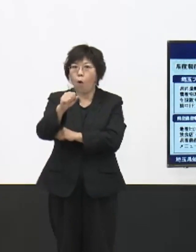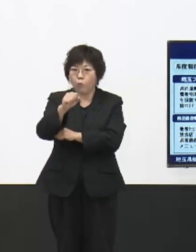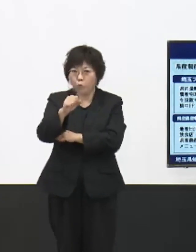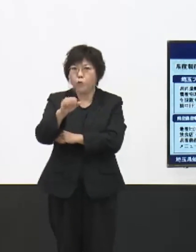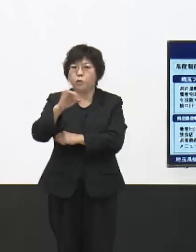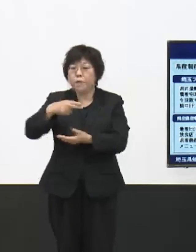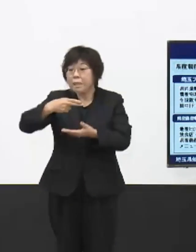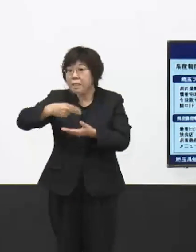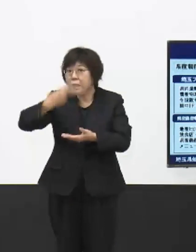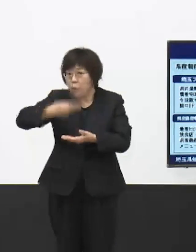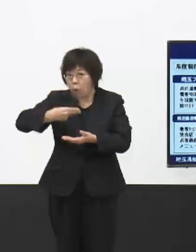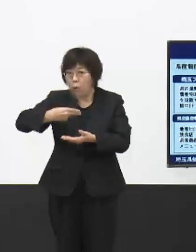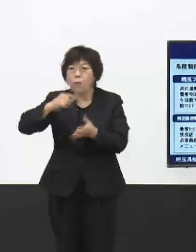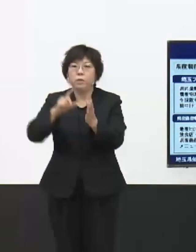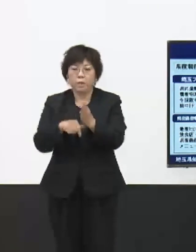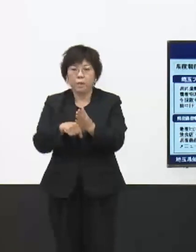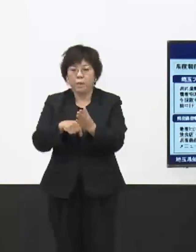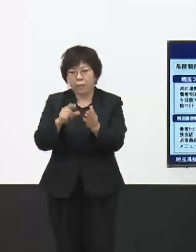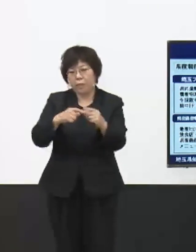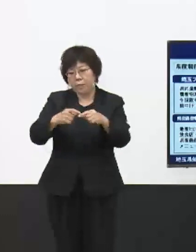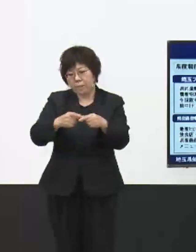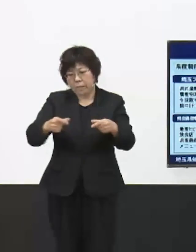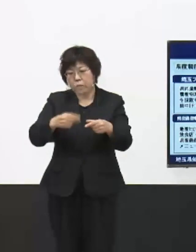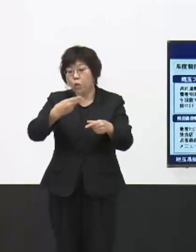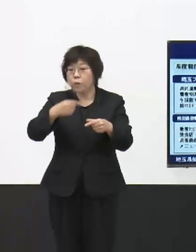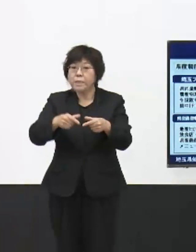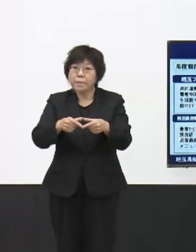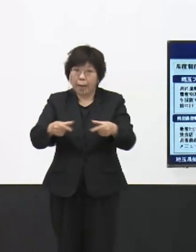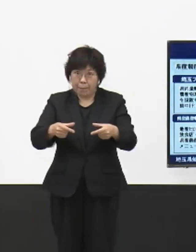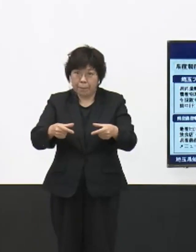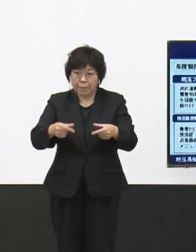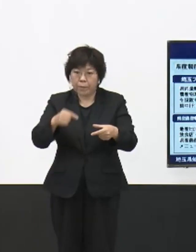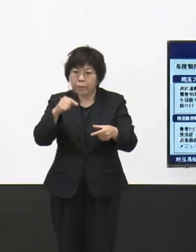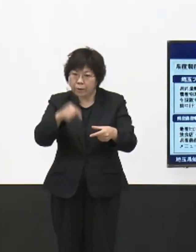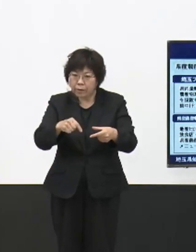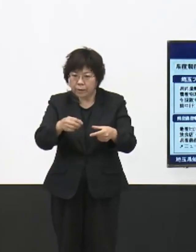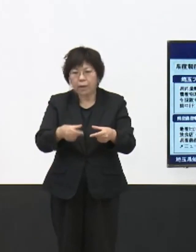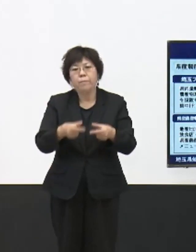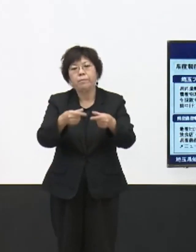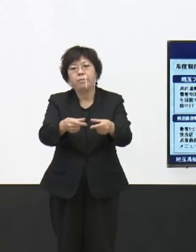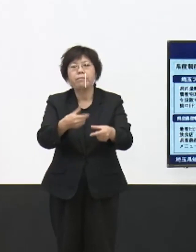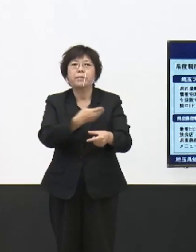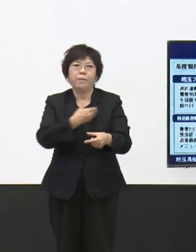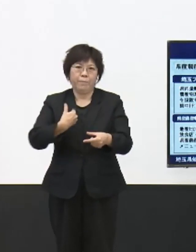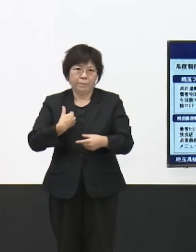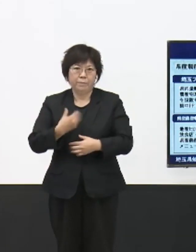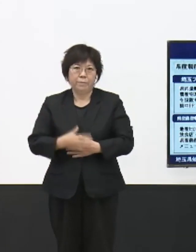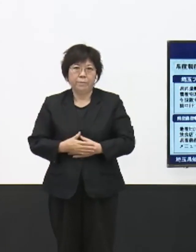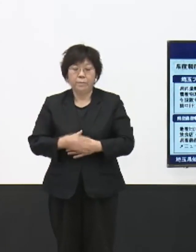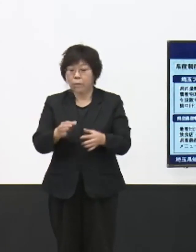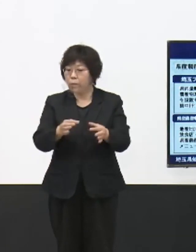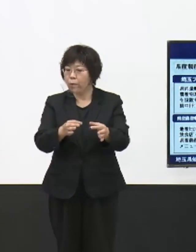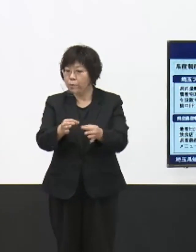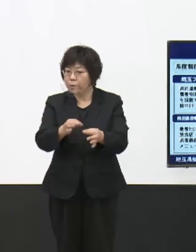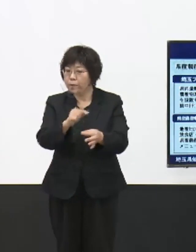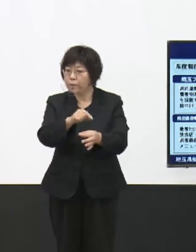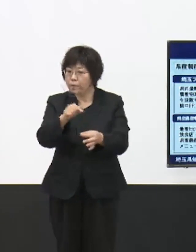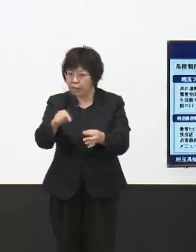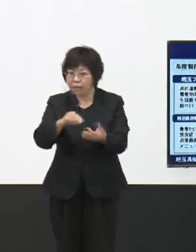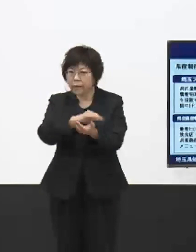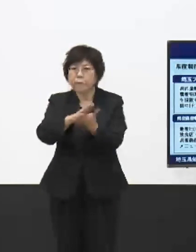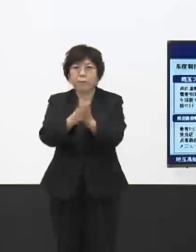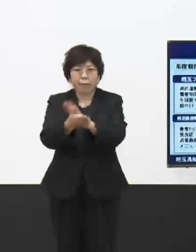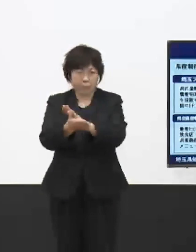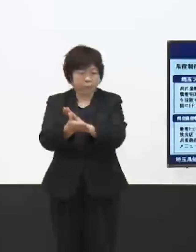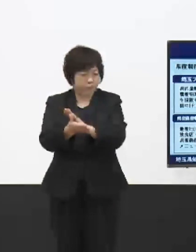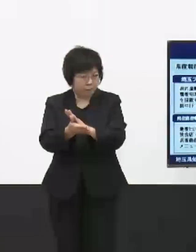、プレミアム付き食事券の利用を再開をいたしました。利用できるお店の中には、県産農産物